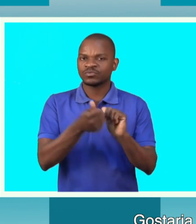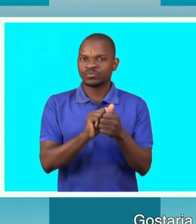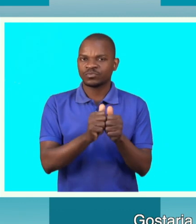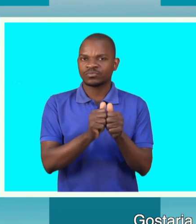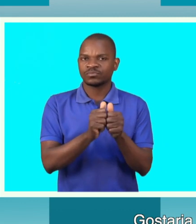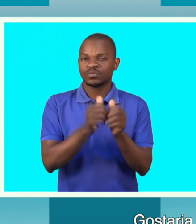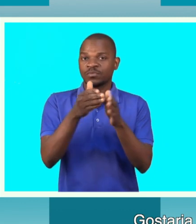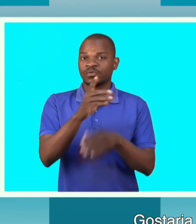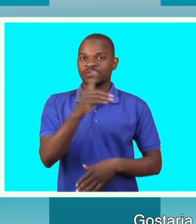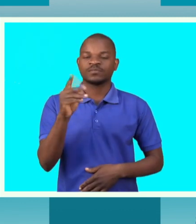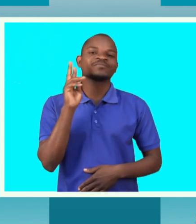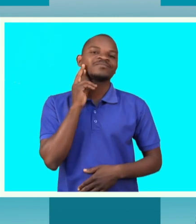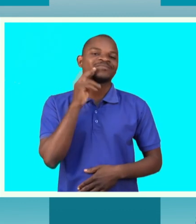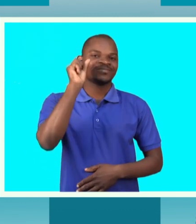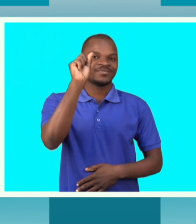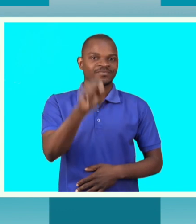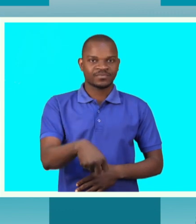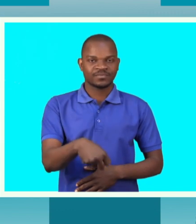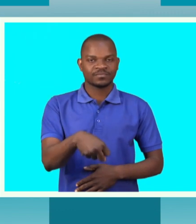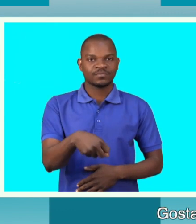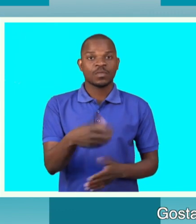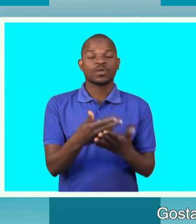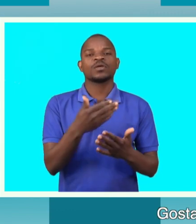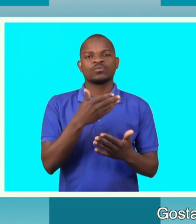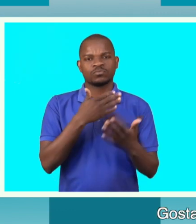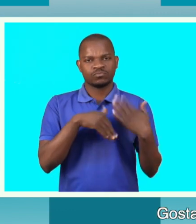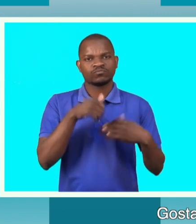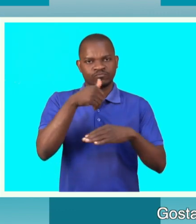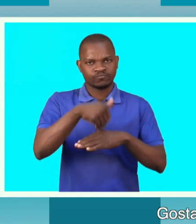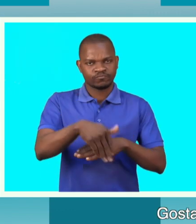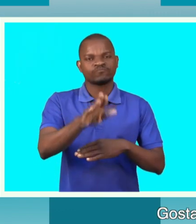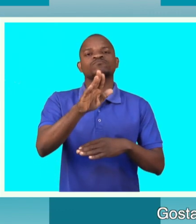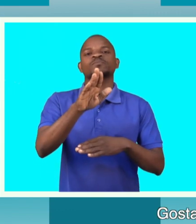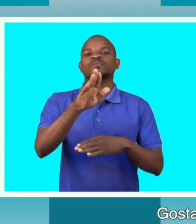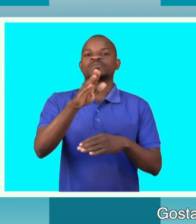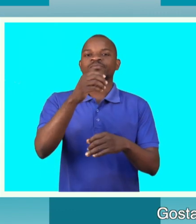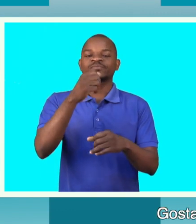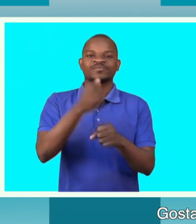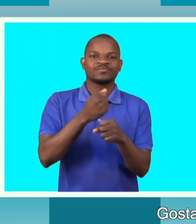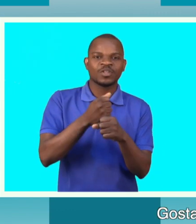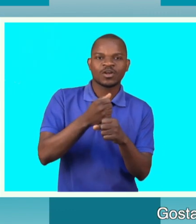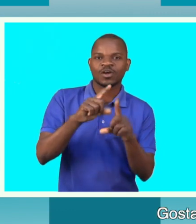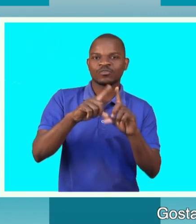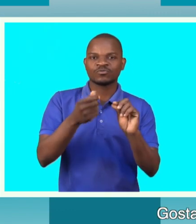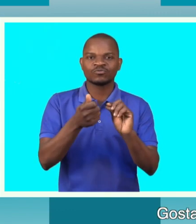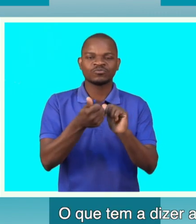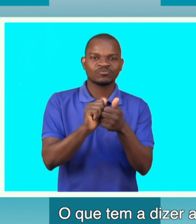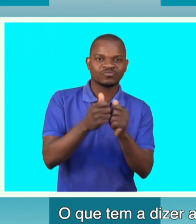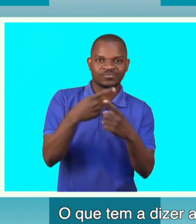praticar o desporto, não é? Para as pessoas que não precisam. Sim, gosto. Eu gostaria de praticar daqui até a frente, eu a praticar.